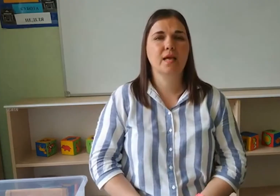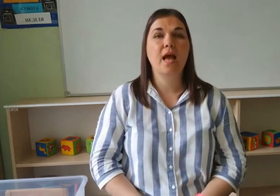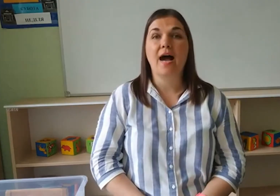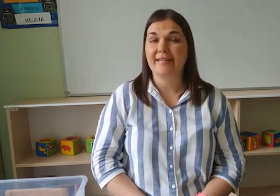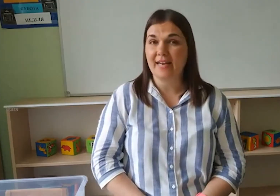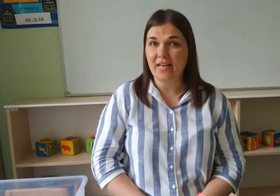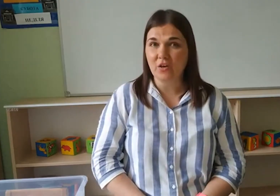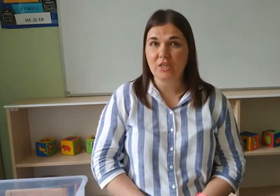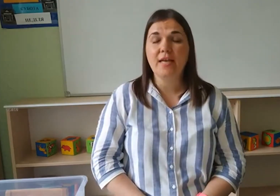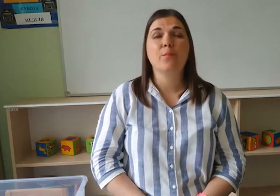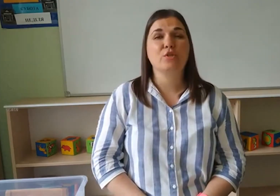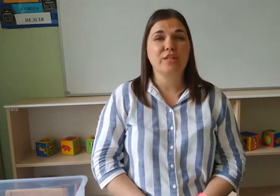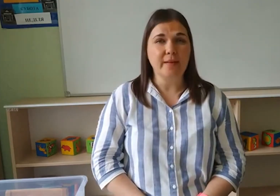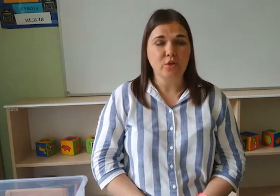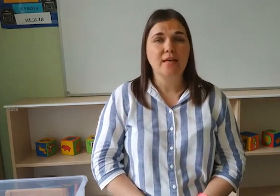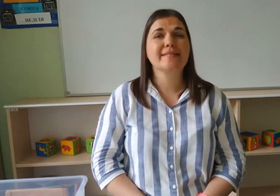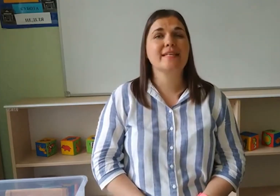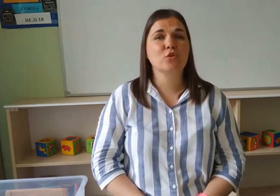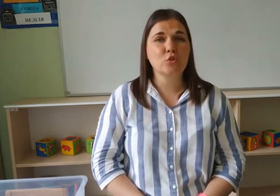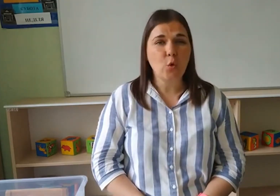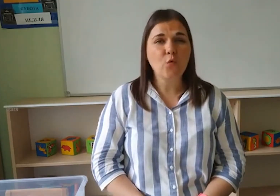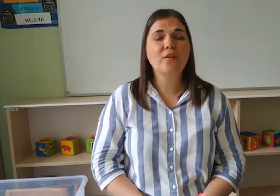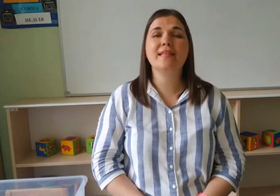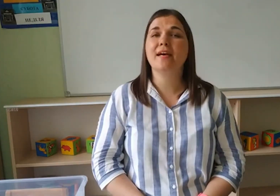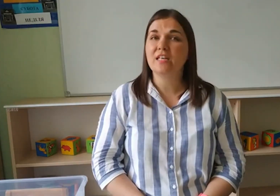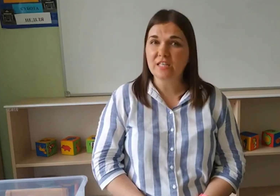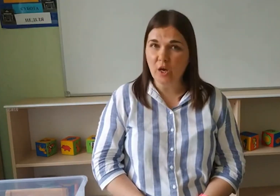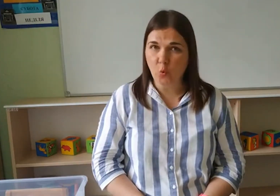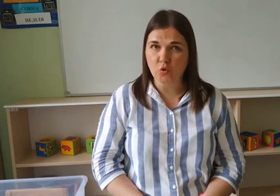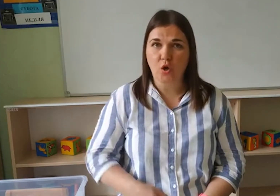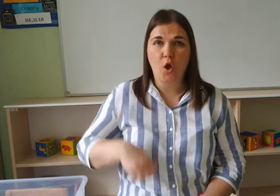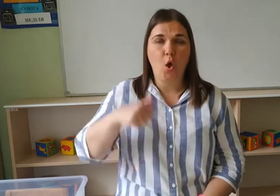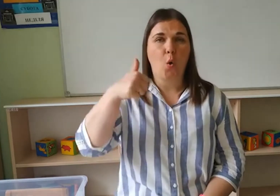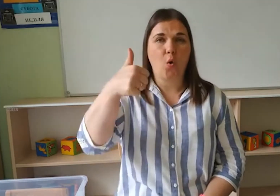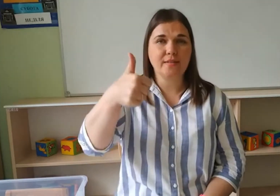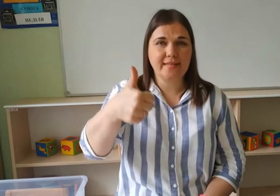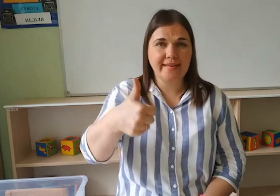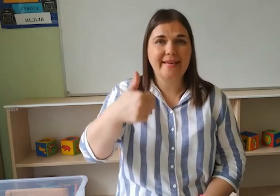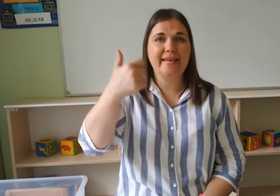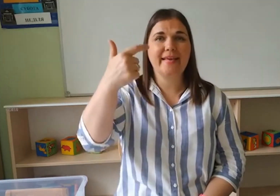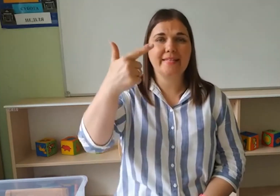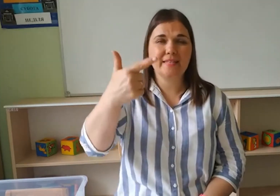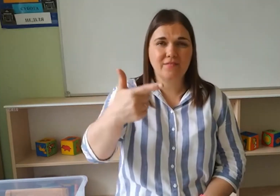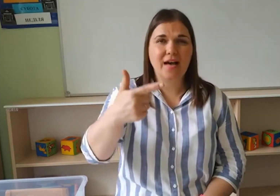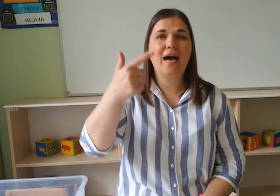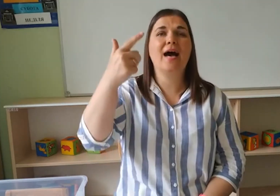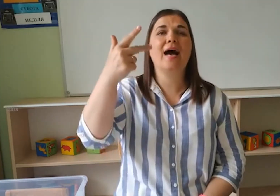А також потрібно застосовувати рахунок. Один, два,